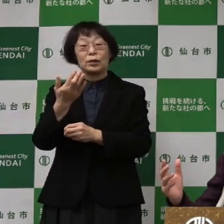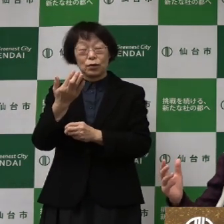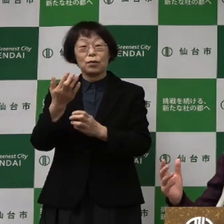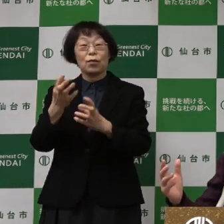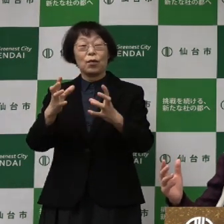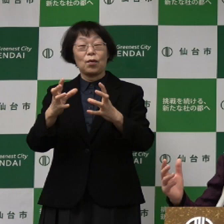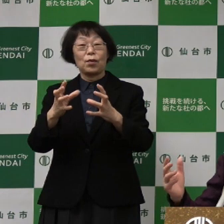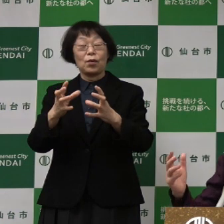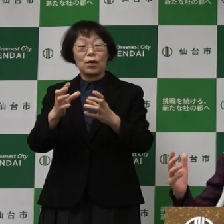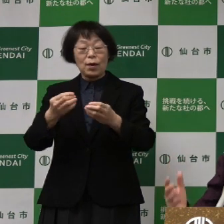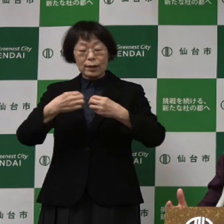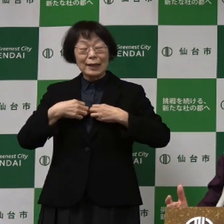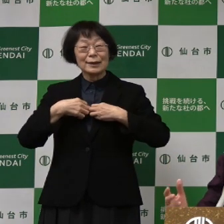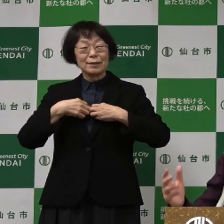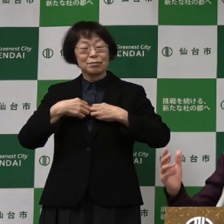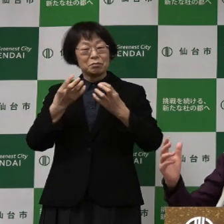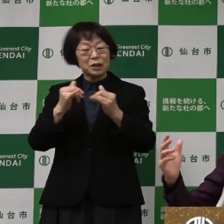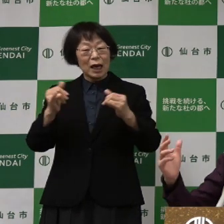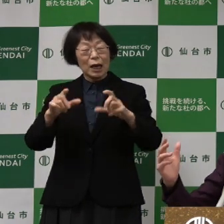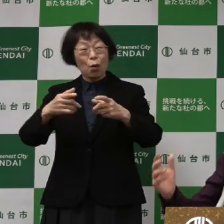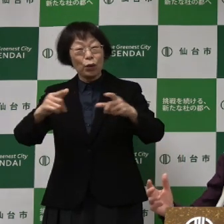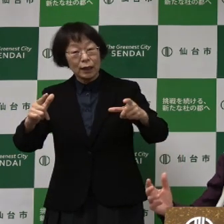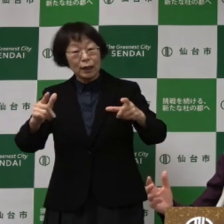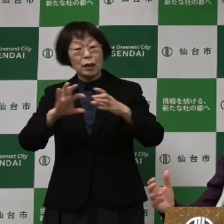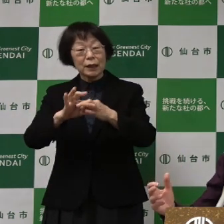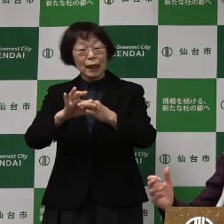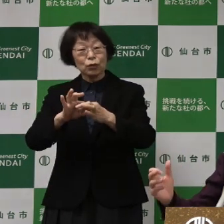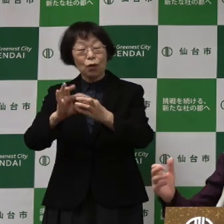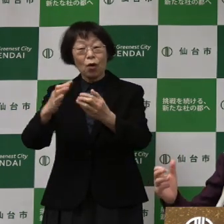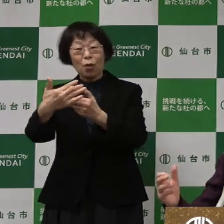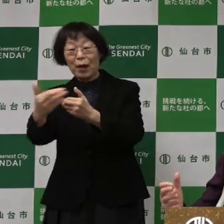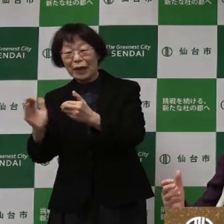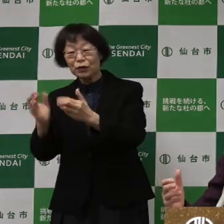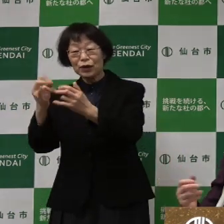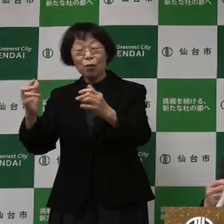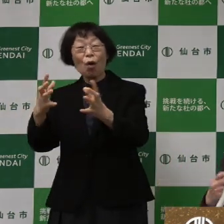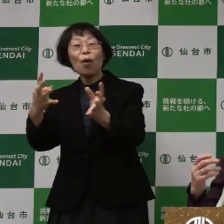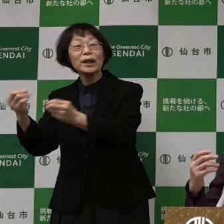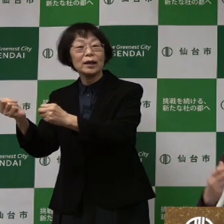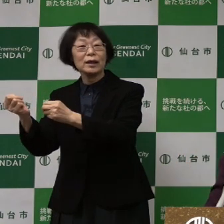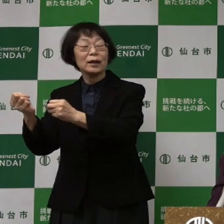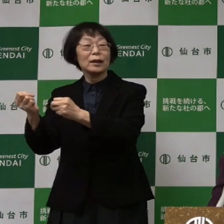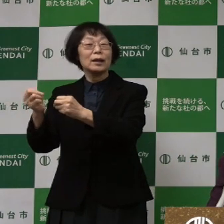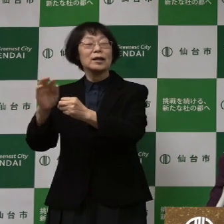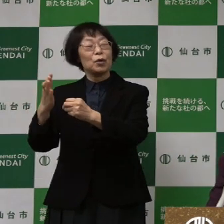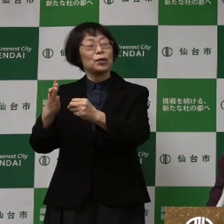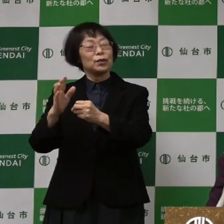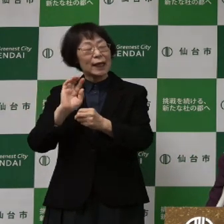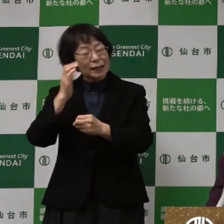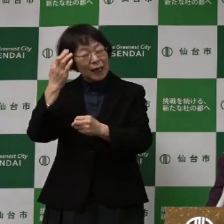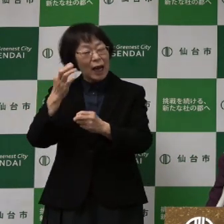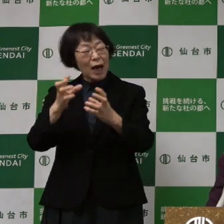ている感染している数が多い、そして関わる人たちも多い中でなかなかそういうふうになりにくいということ